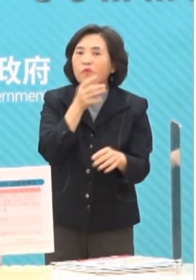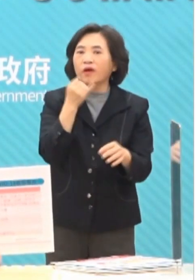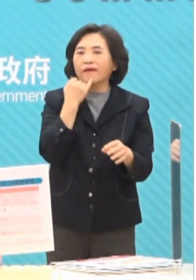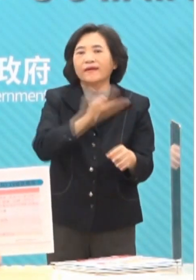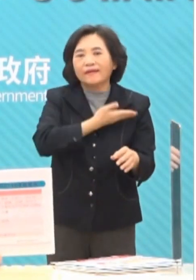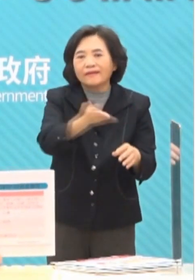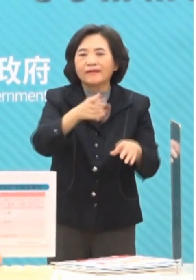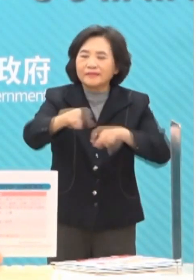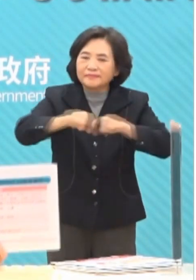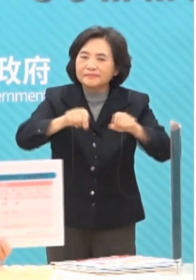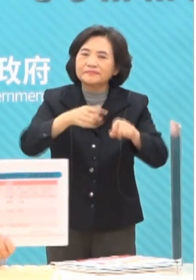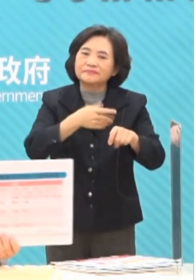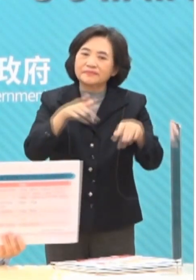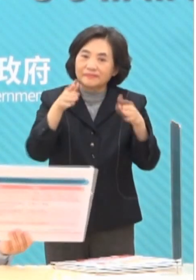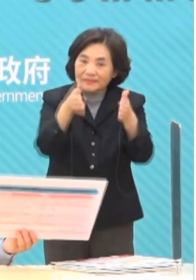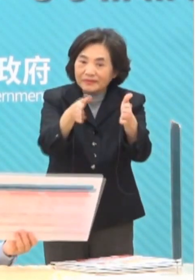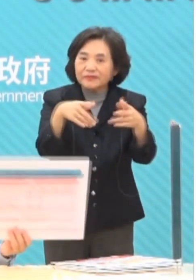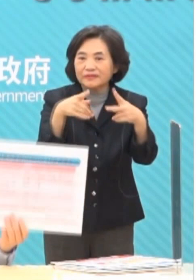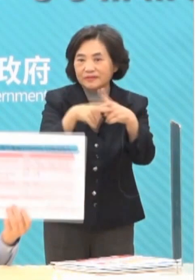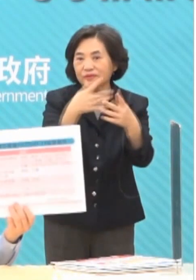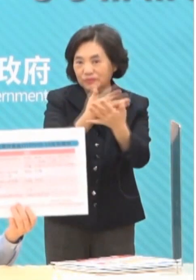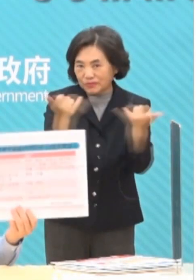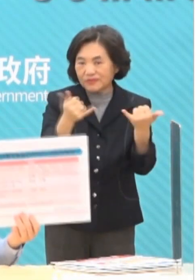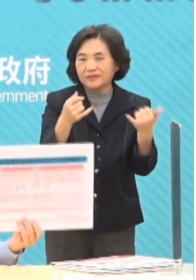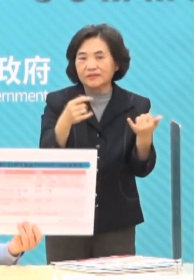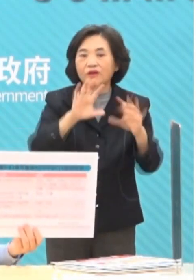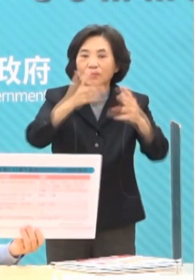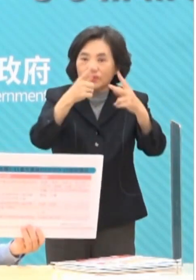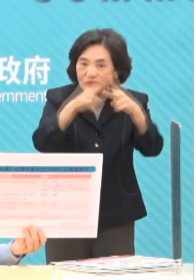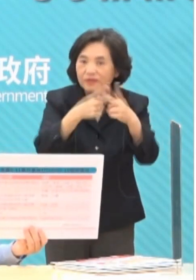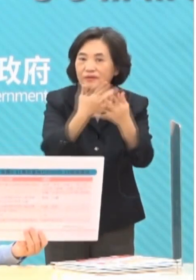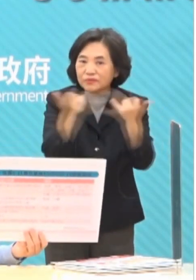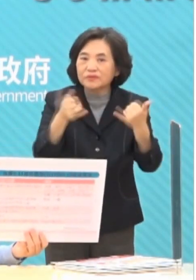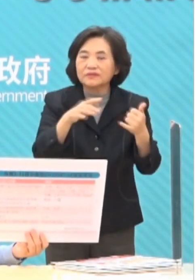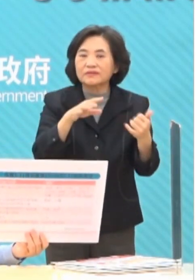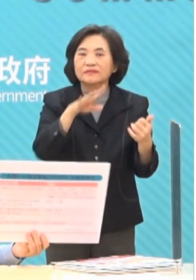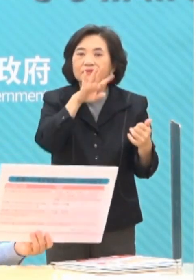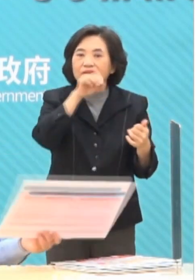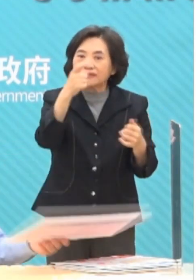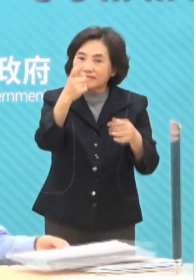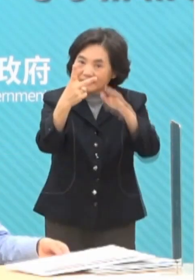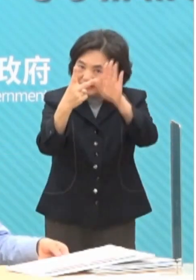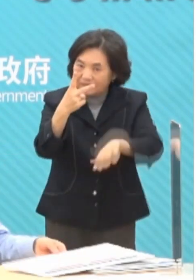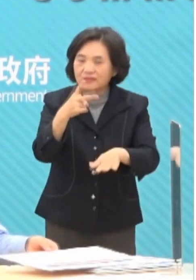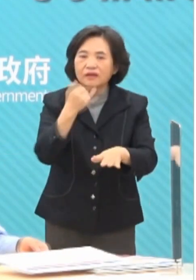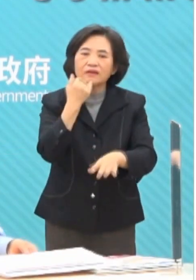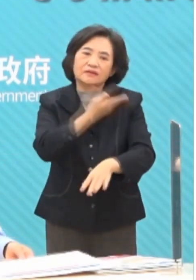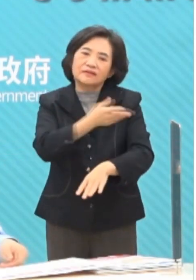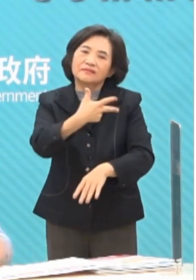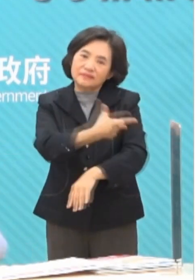大家要规划打小学生了、啊。大概就这个要在现阶段要去思考一下。